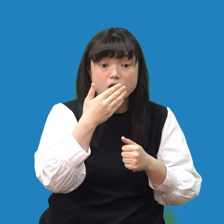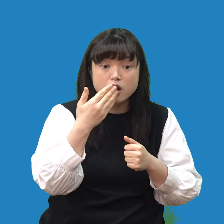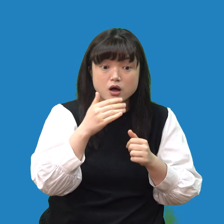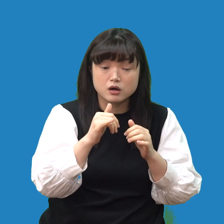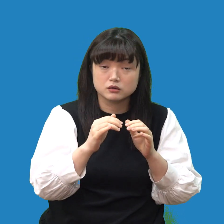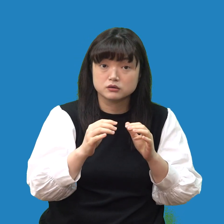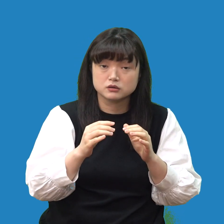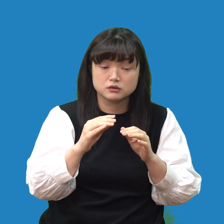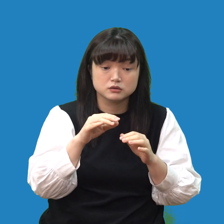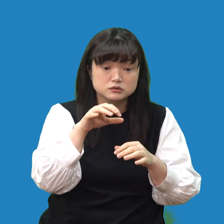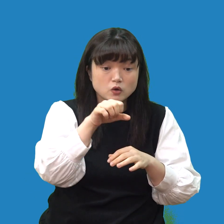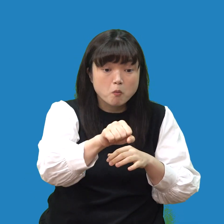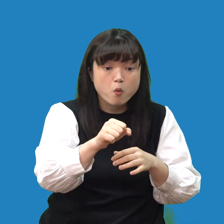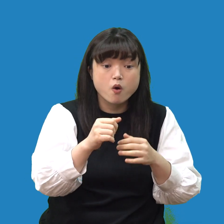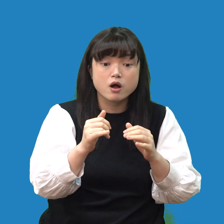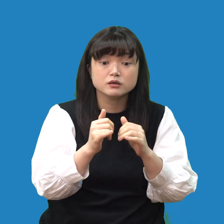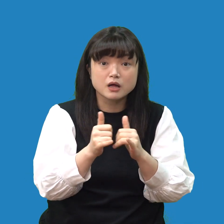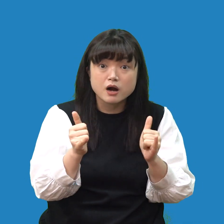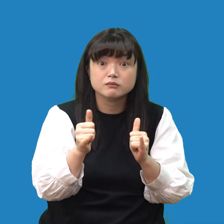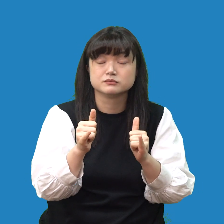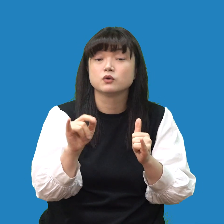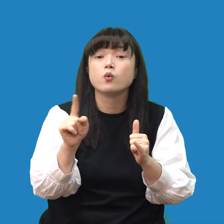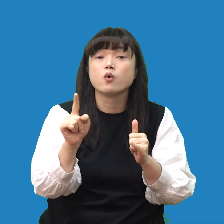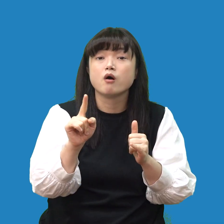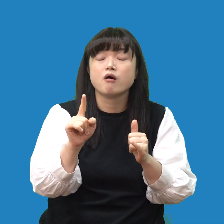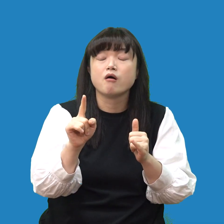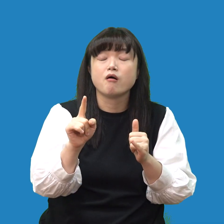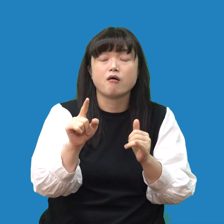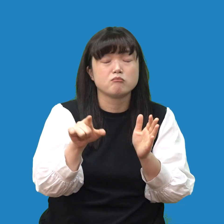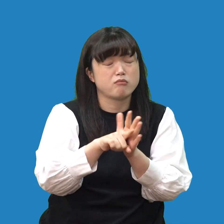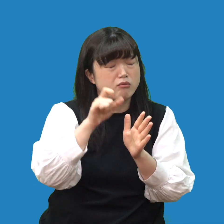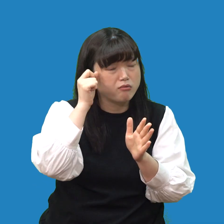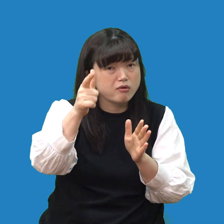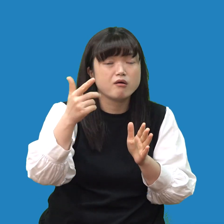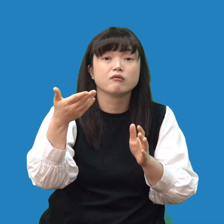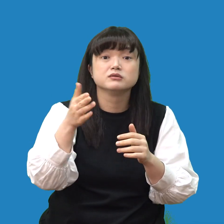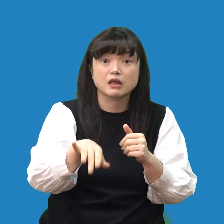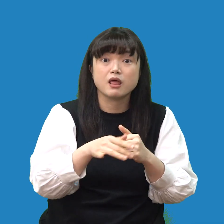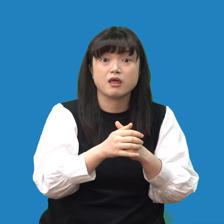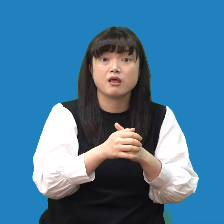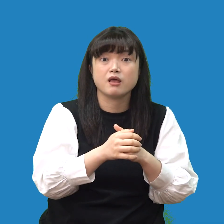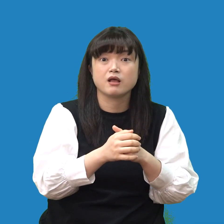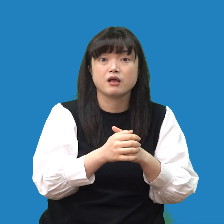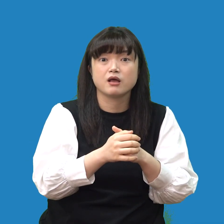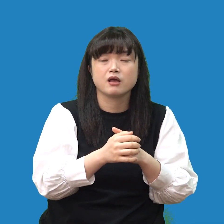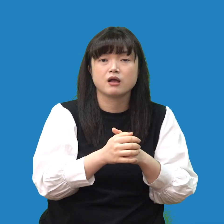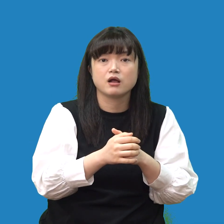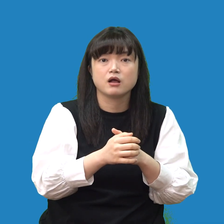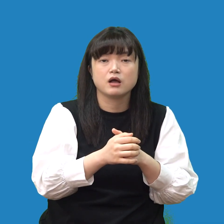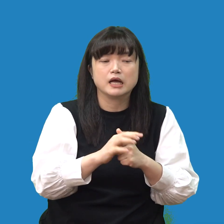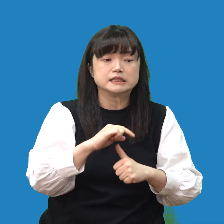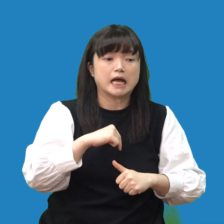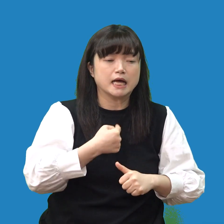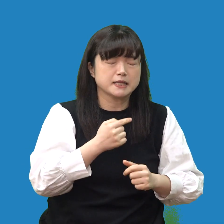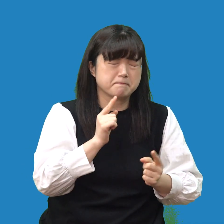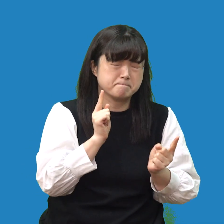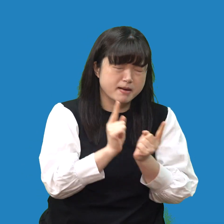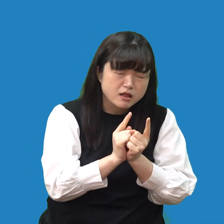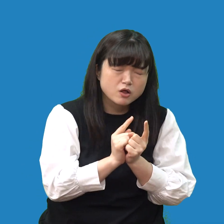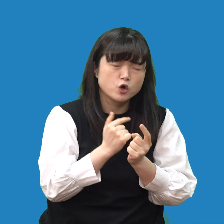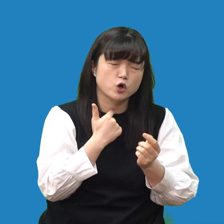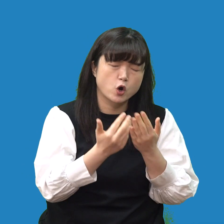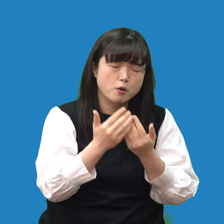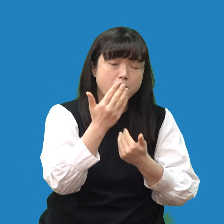신앙이 얼마나 좋았겠습니까? 하지만 이 가나안 정복 세대는 자기들이 만나고 경험한